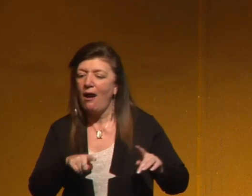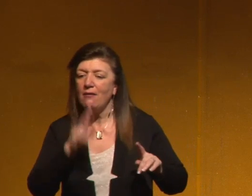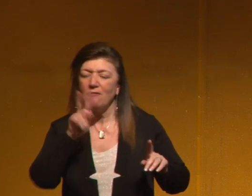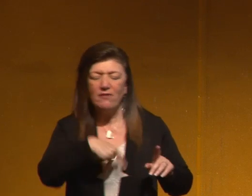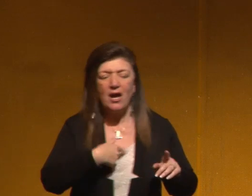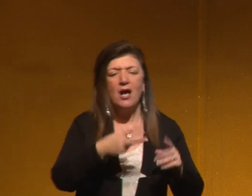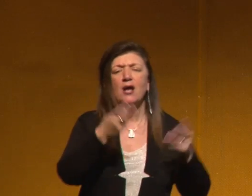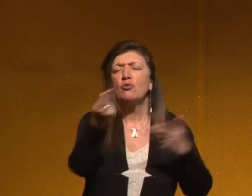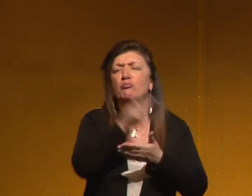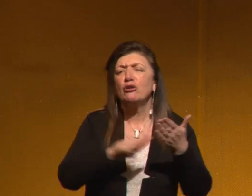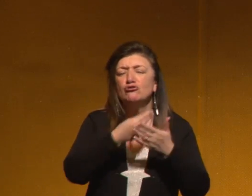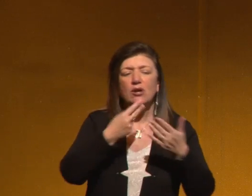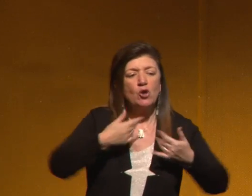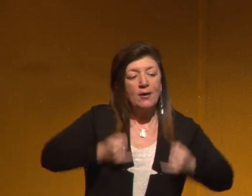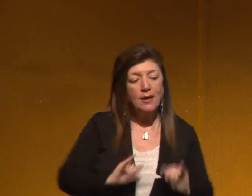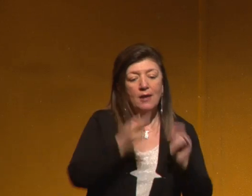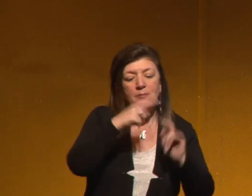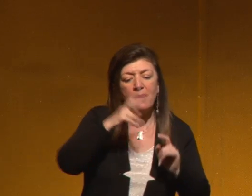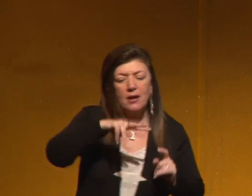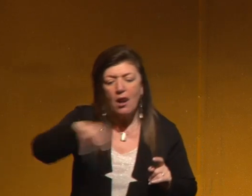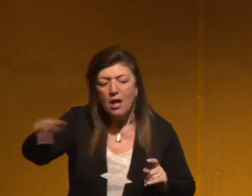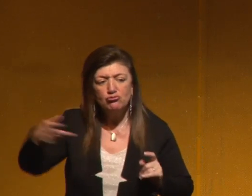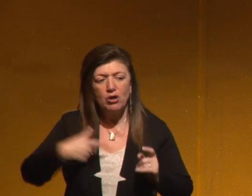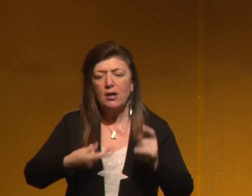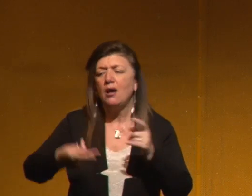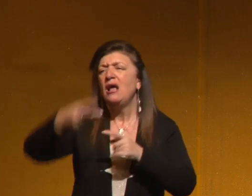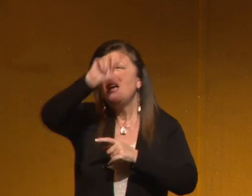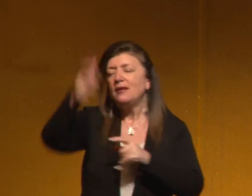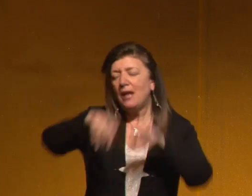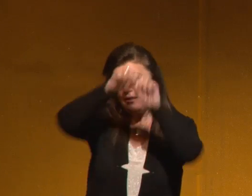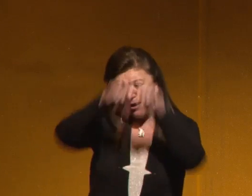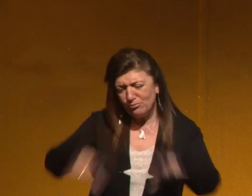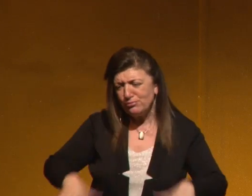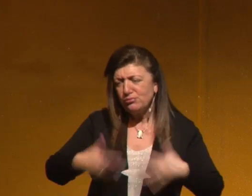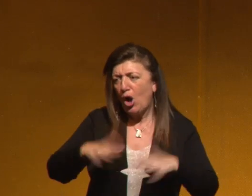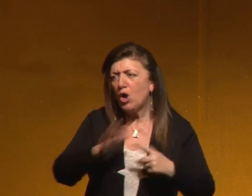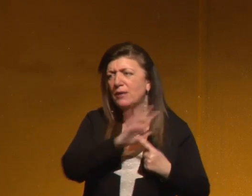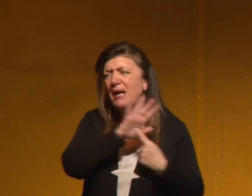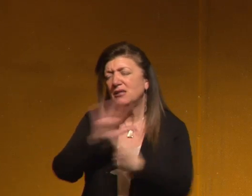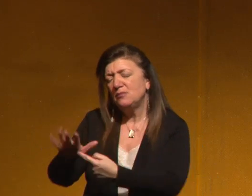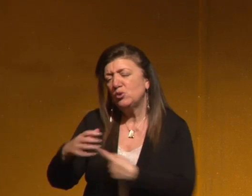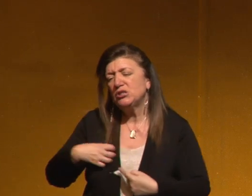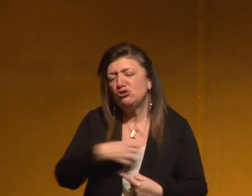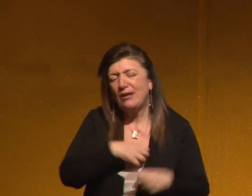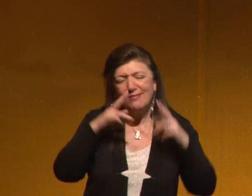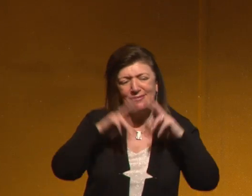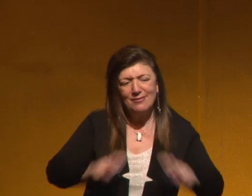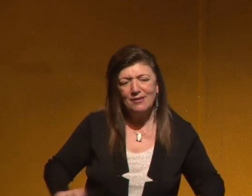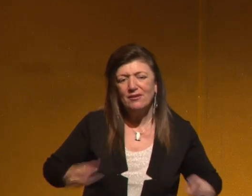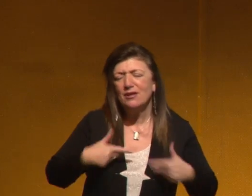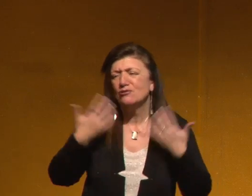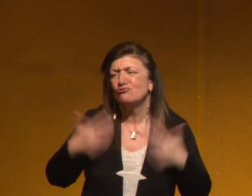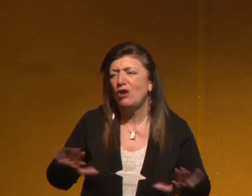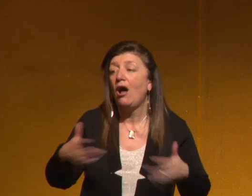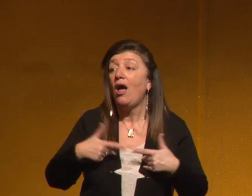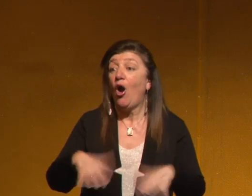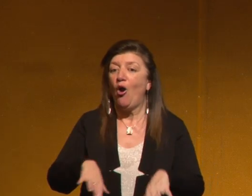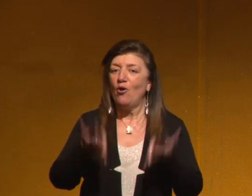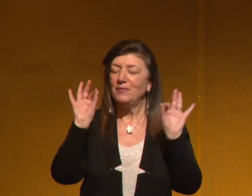leggere altri che ce ne sono in giro per l'italia perché è dimostrato ormai in modo scientifico che cominciare a leggere da